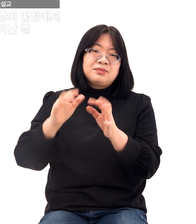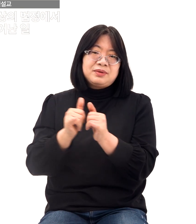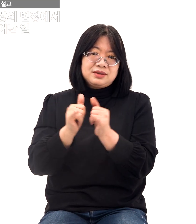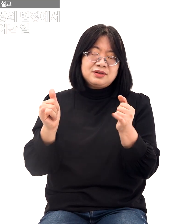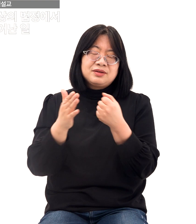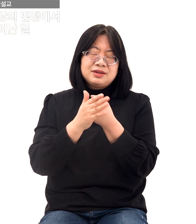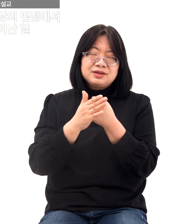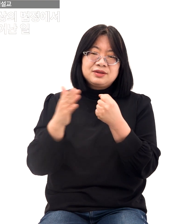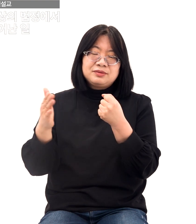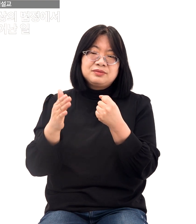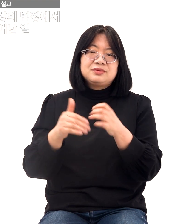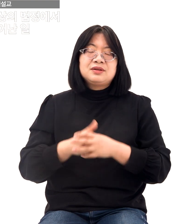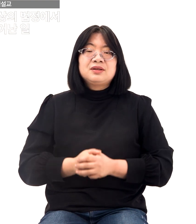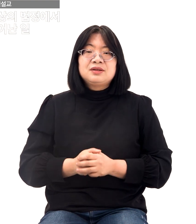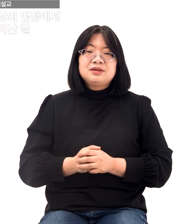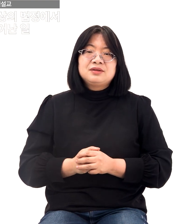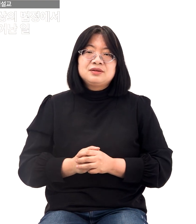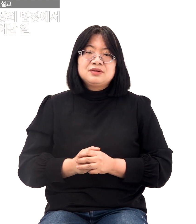백성이기 때문에.